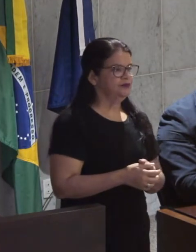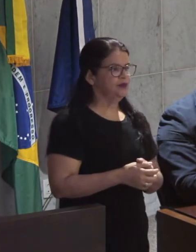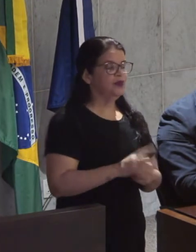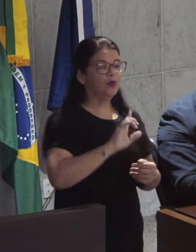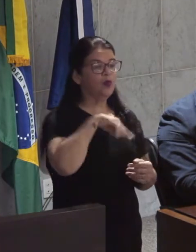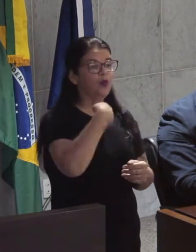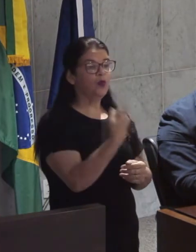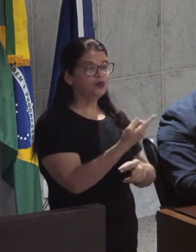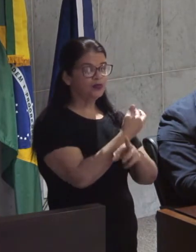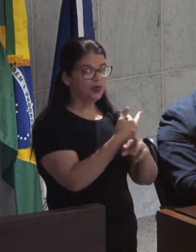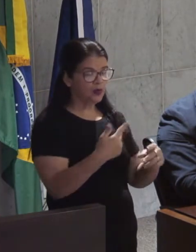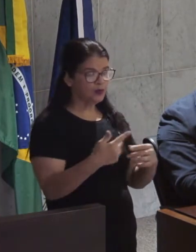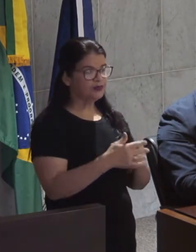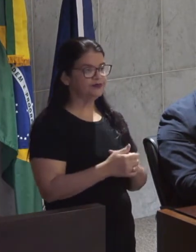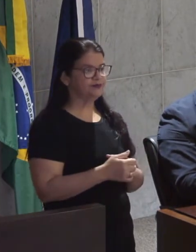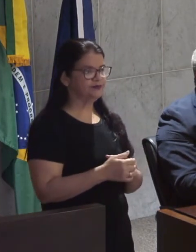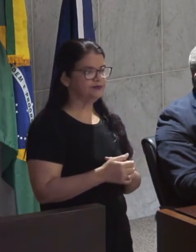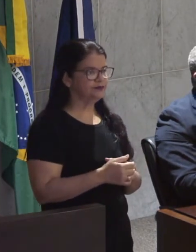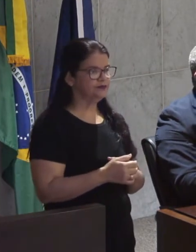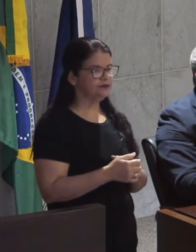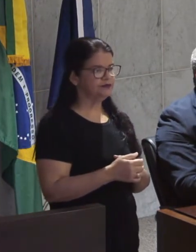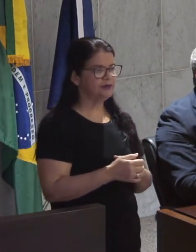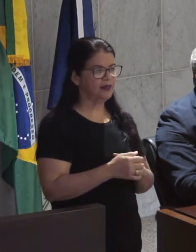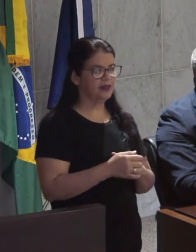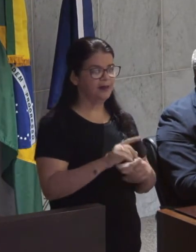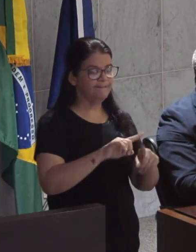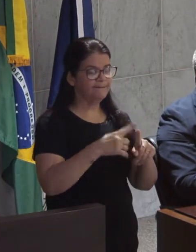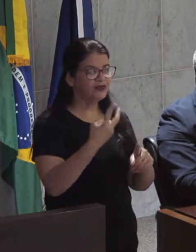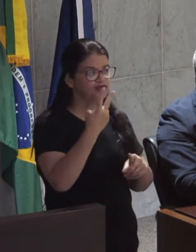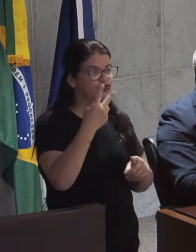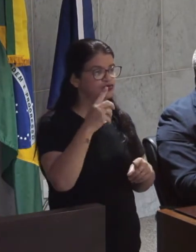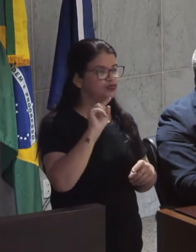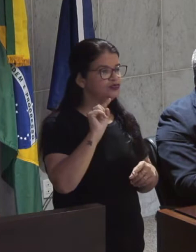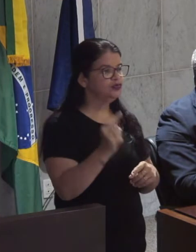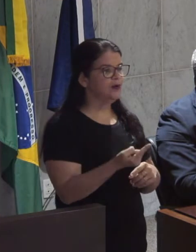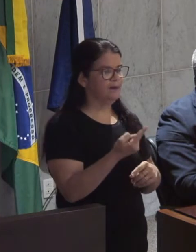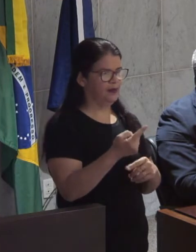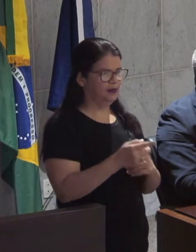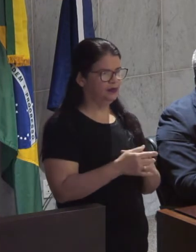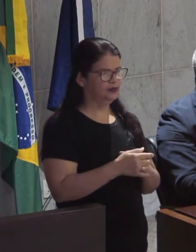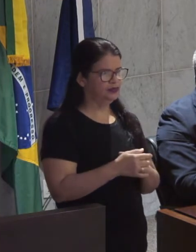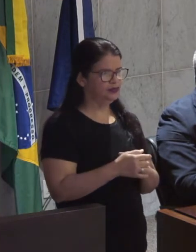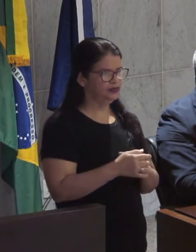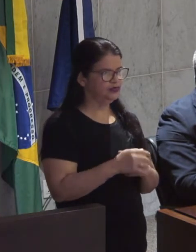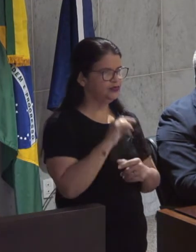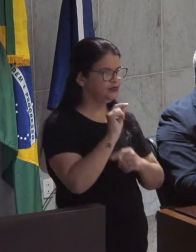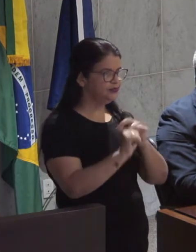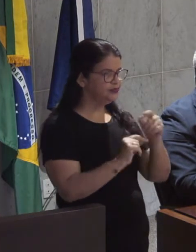Outra coisa, mais de 2 milhões né, de